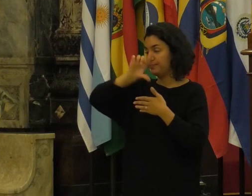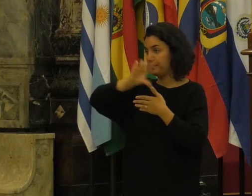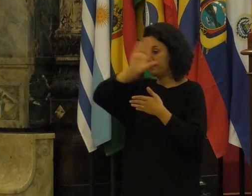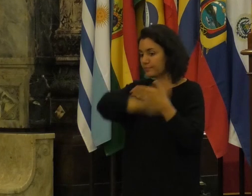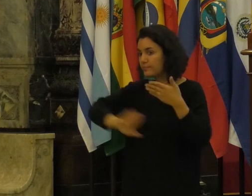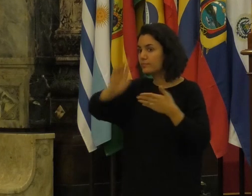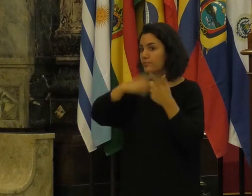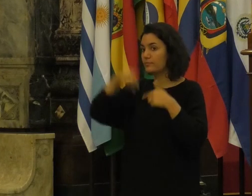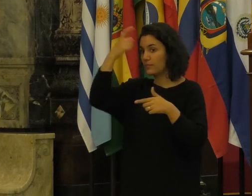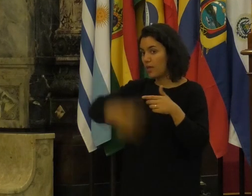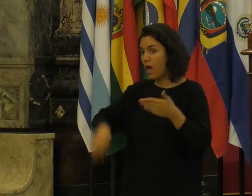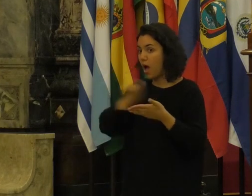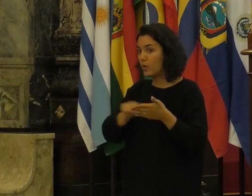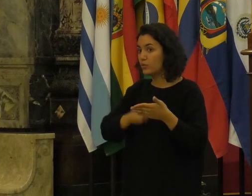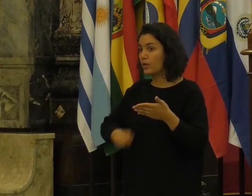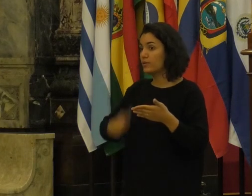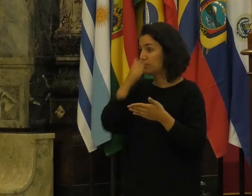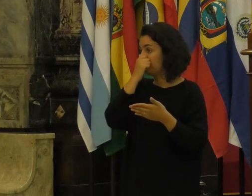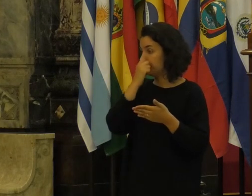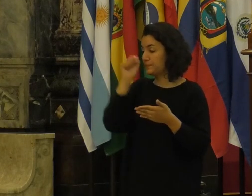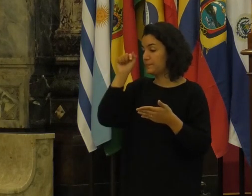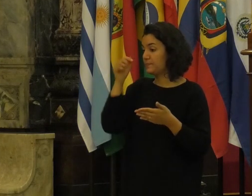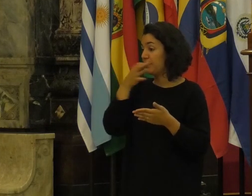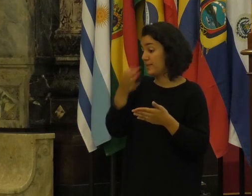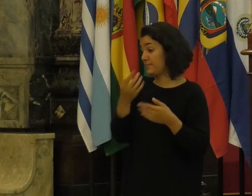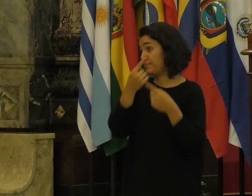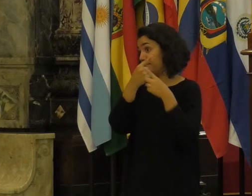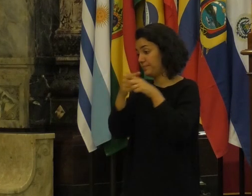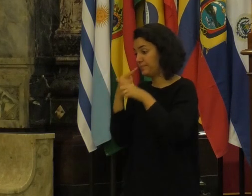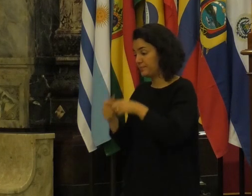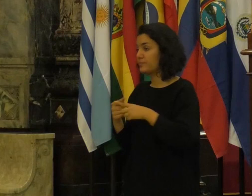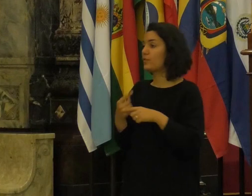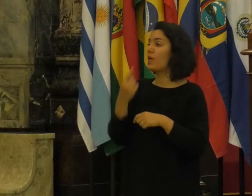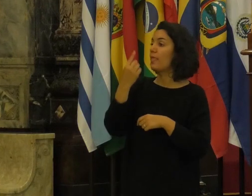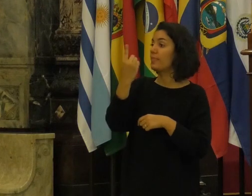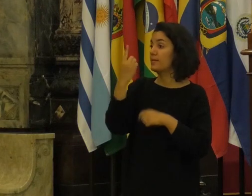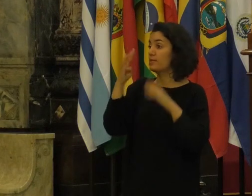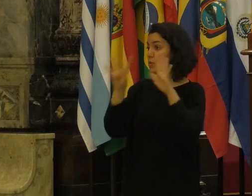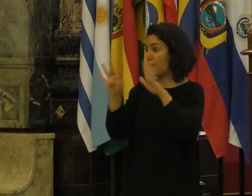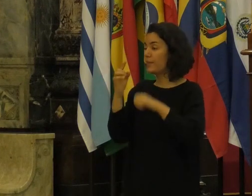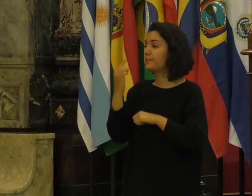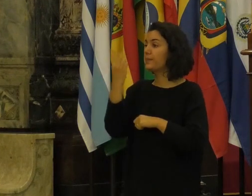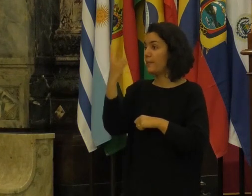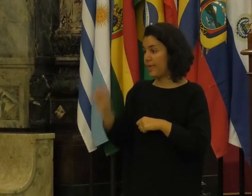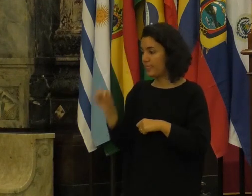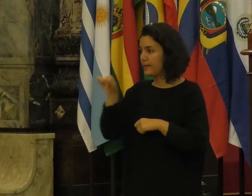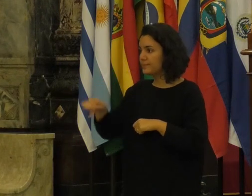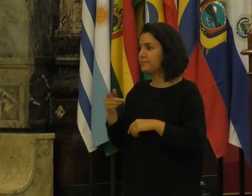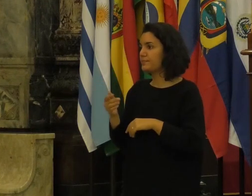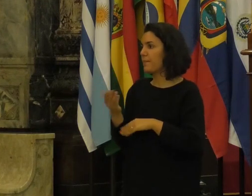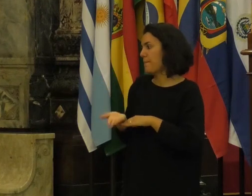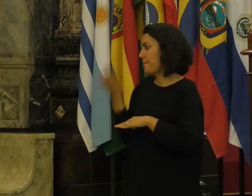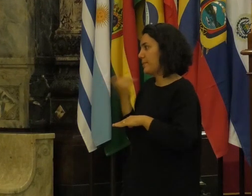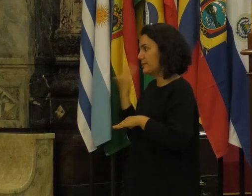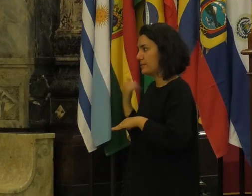Estos autores señalan que entre los dos, en los siglos XIX y XX, Es decir, en el pasado, incluye lo